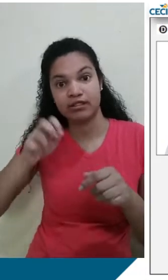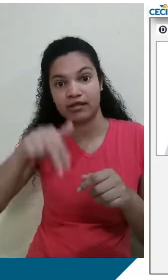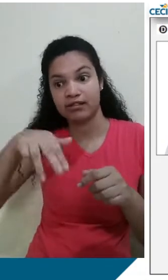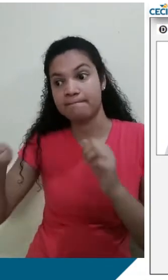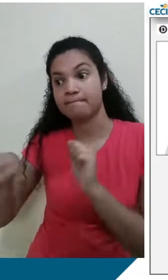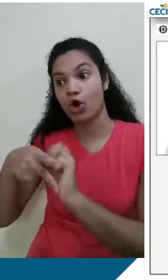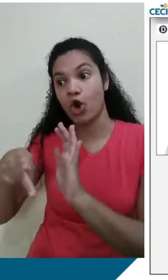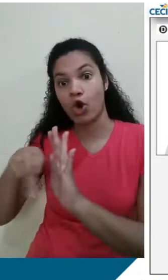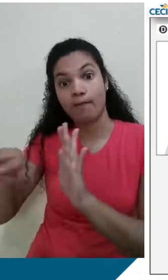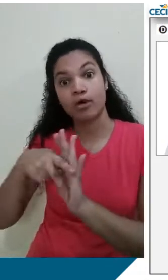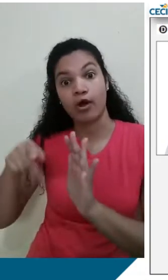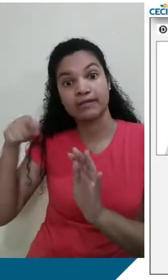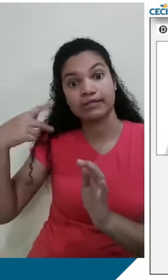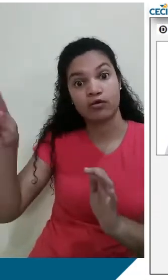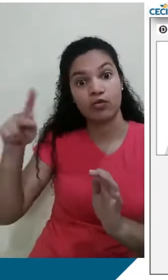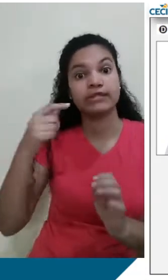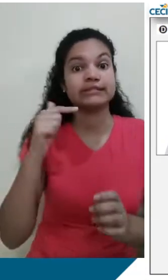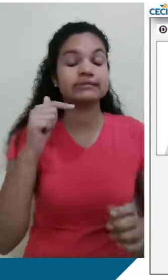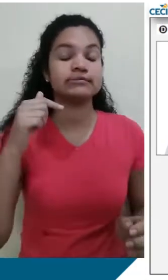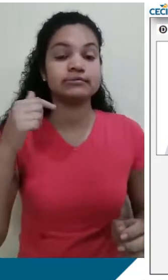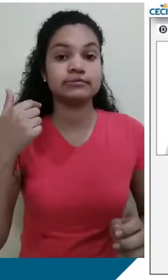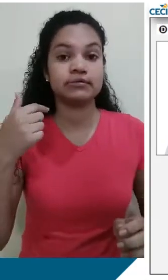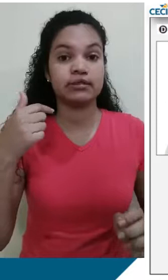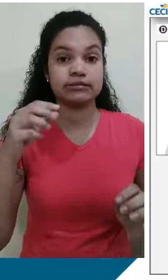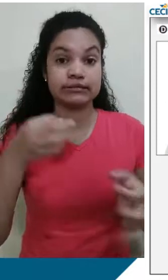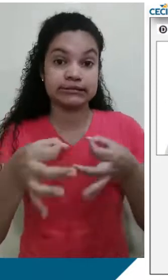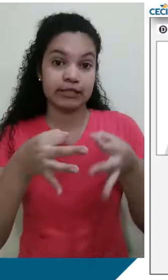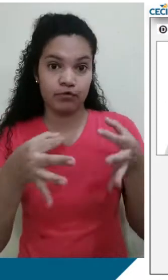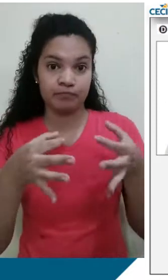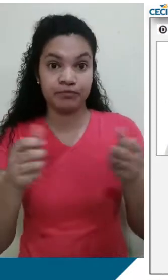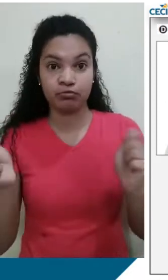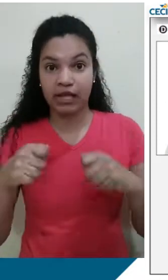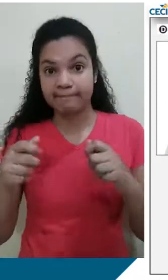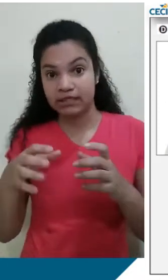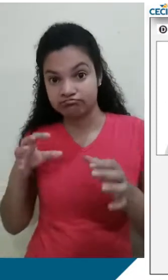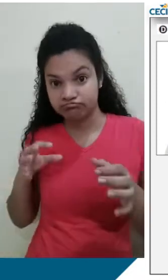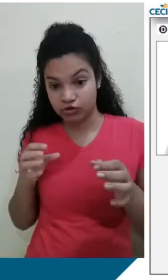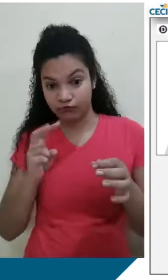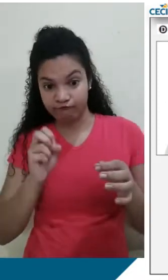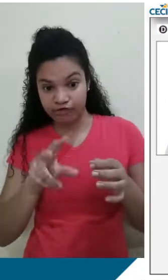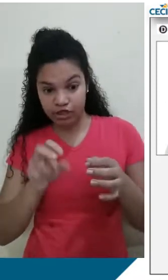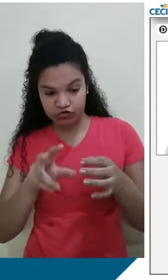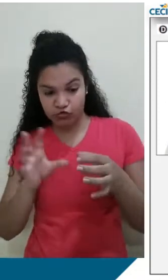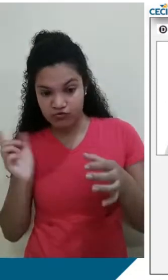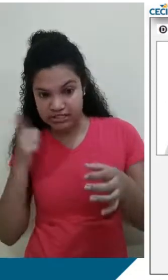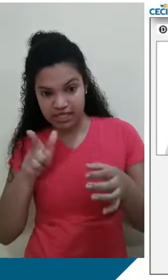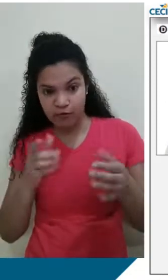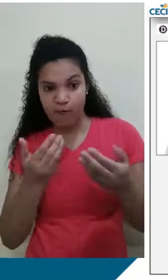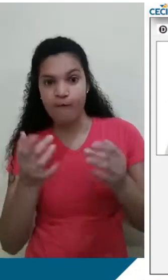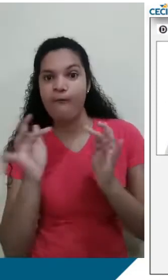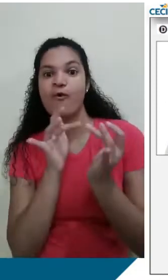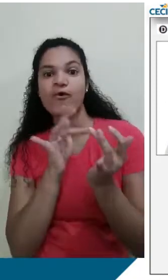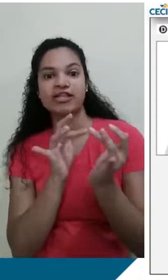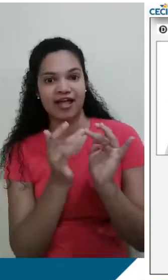relação específica faz com que o vírus possa penetrar na célula e se reproduzir. Então, células hospedeiras, tanto